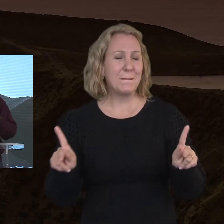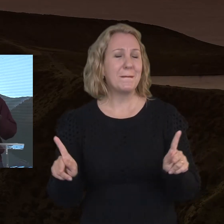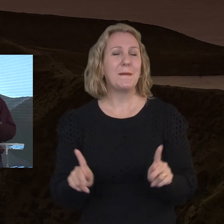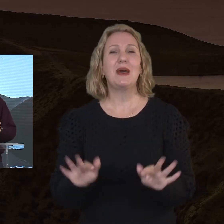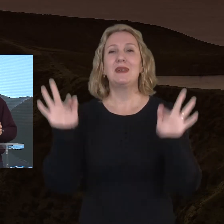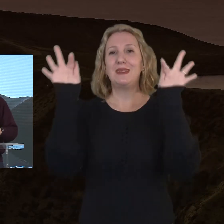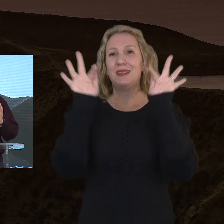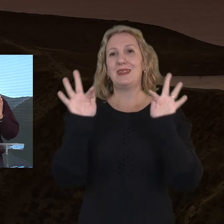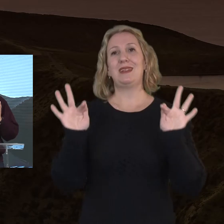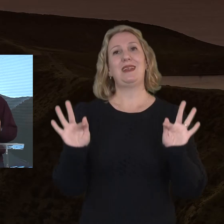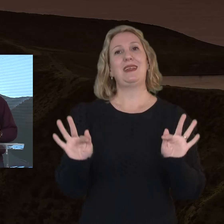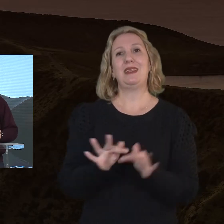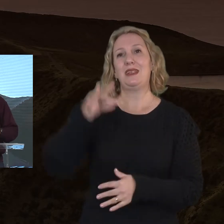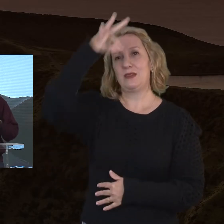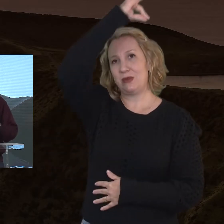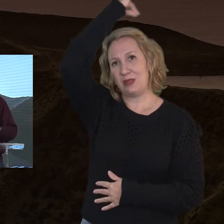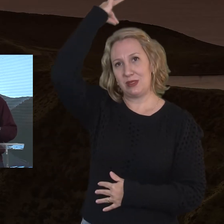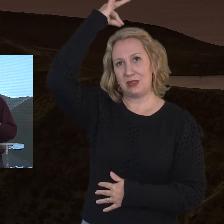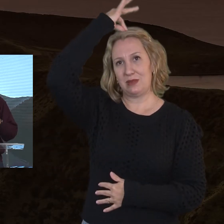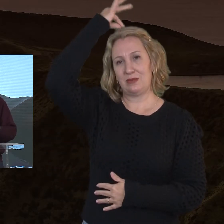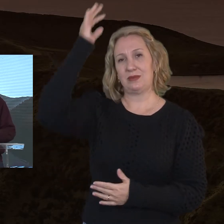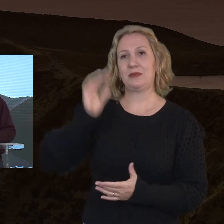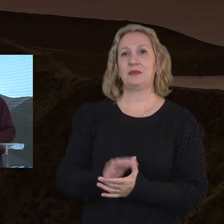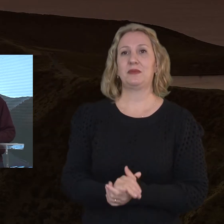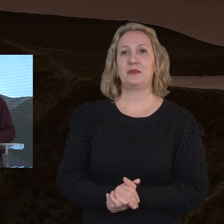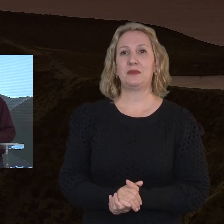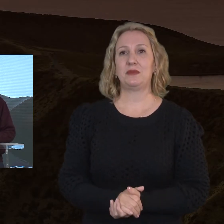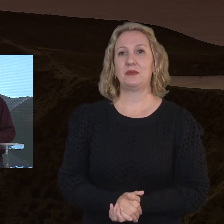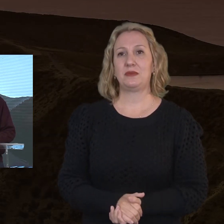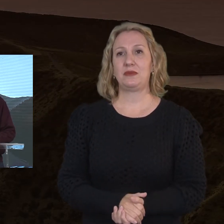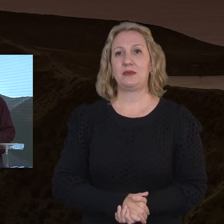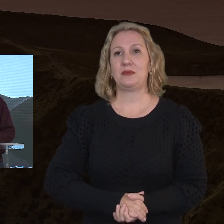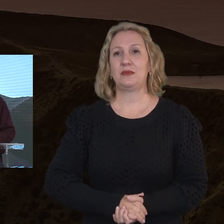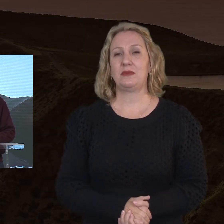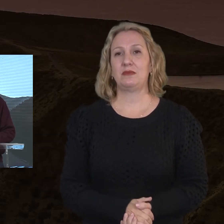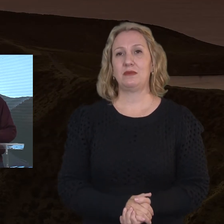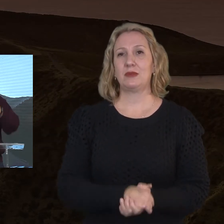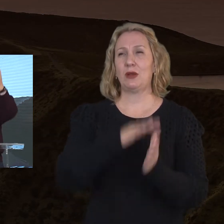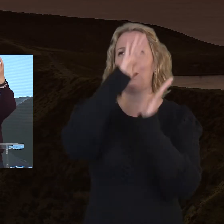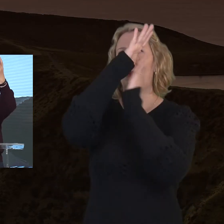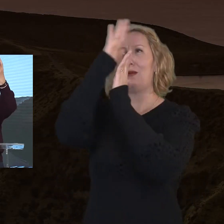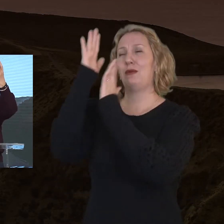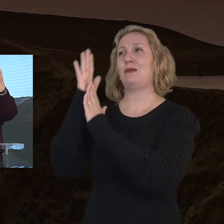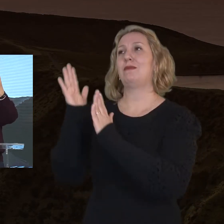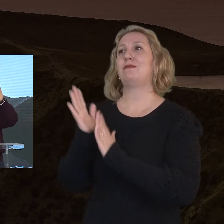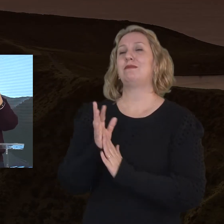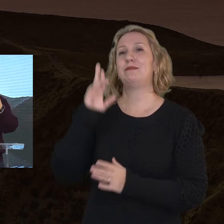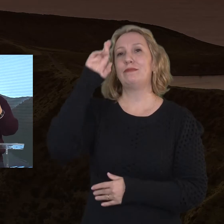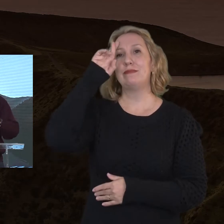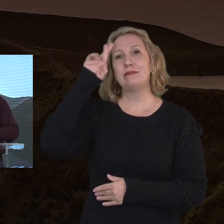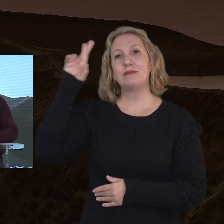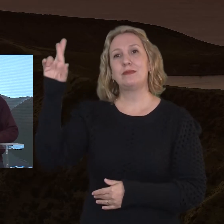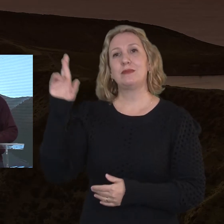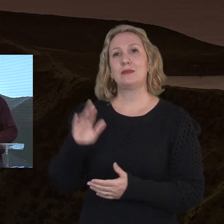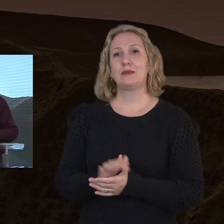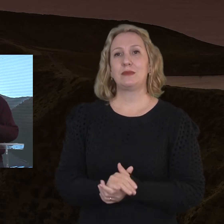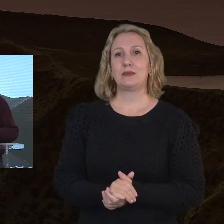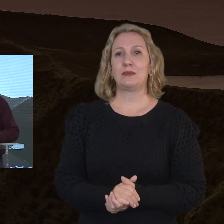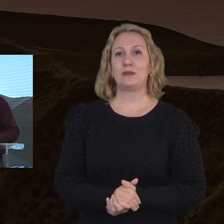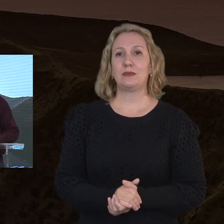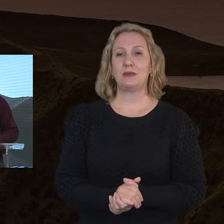o que que nós temos justiça paz e alegria louvado seja o senhor isso faz parte daquela unção que desce